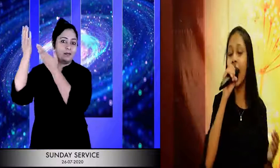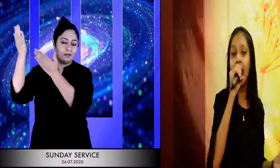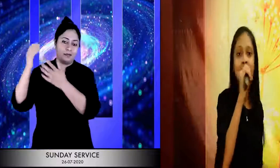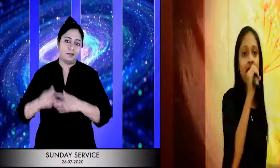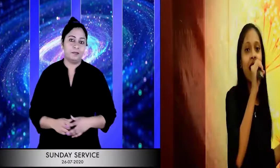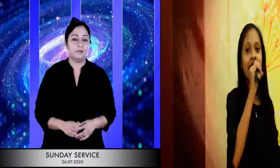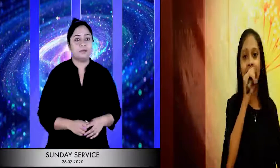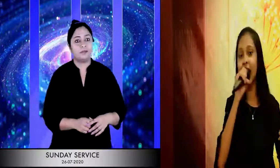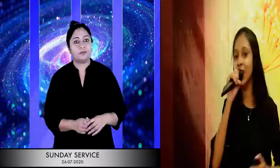রাস্তাতে